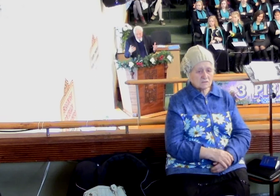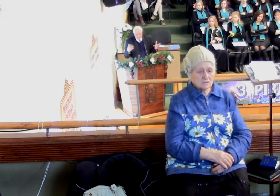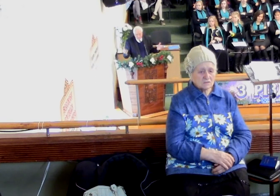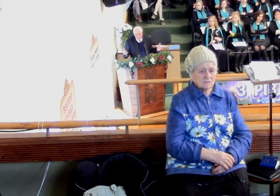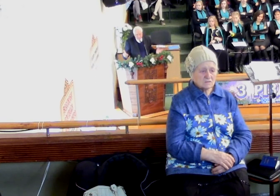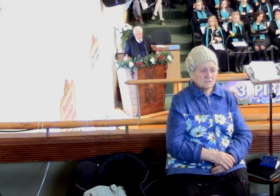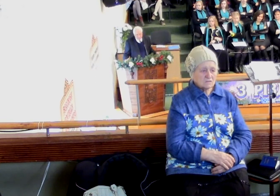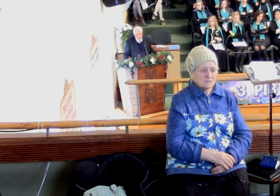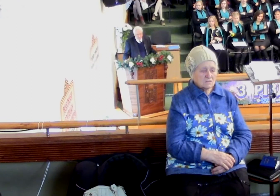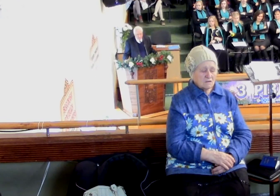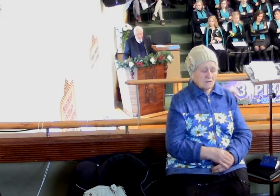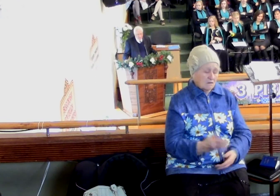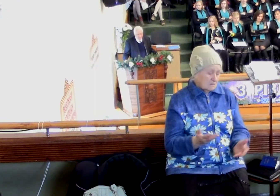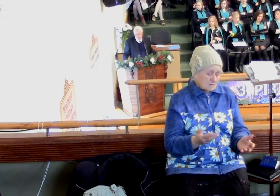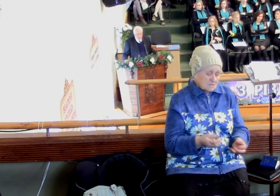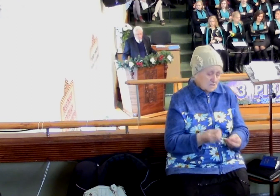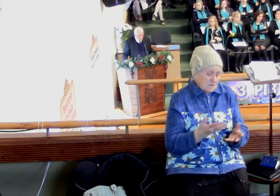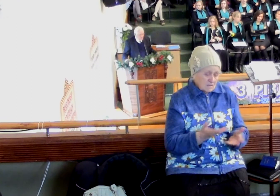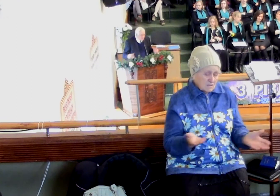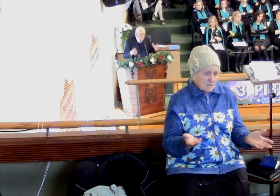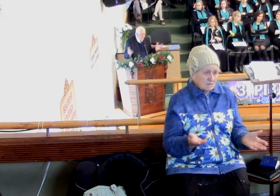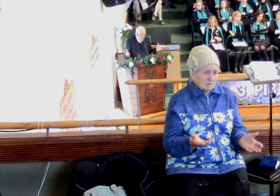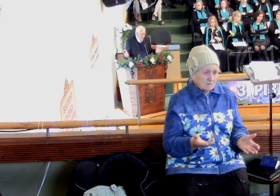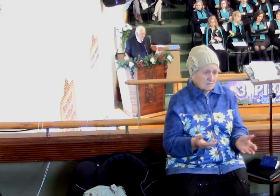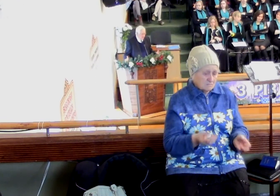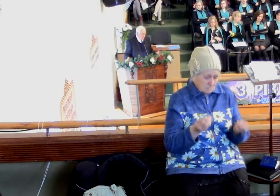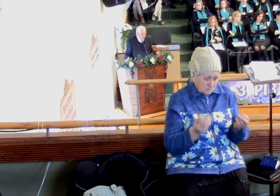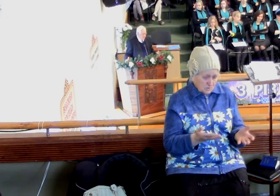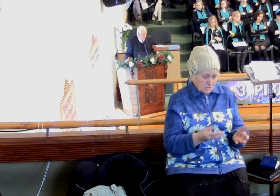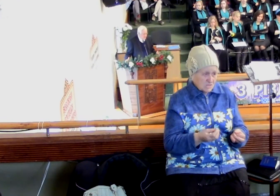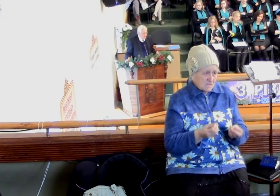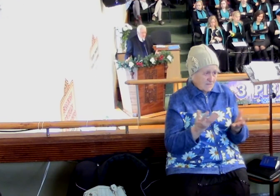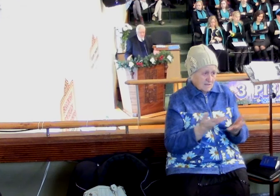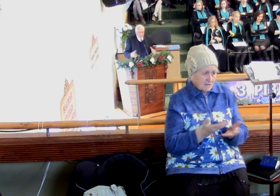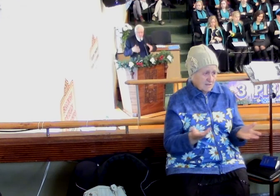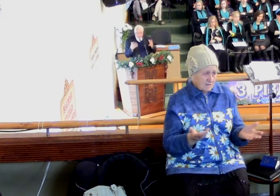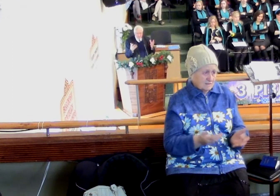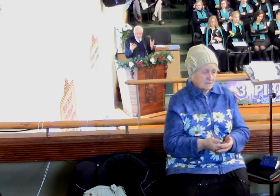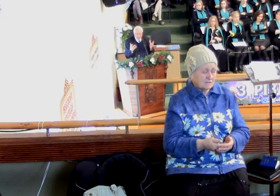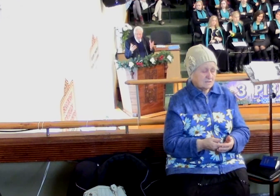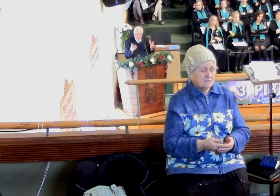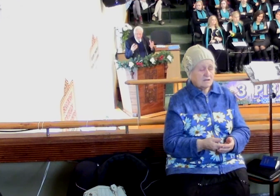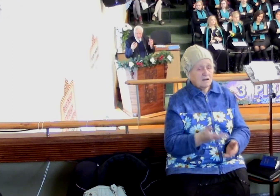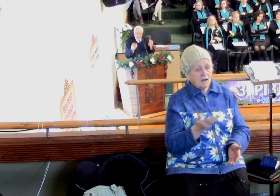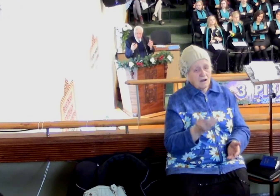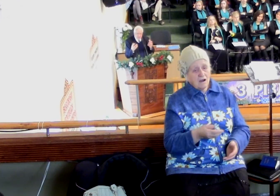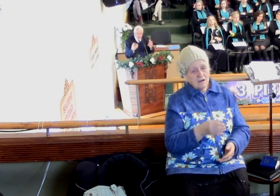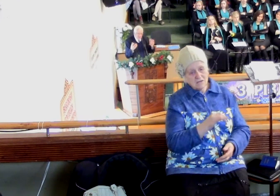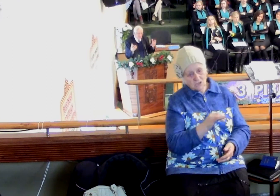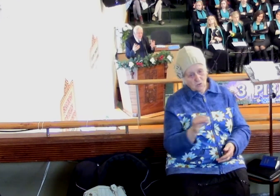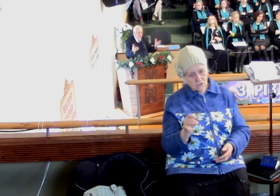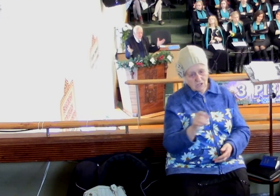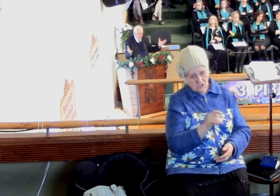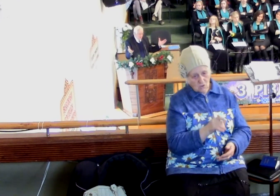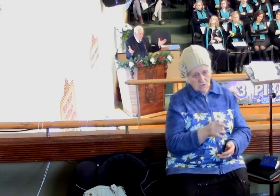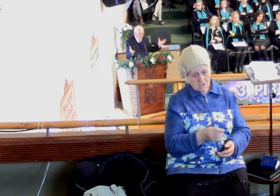Тьма – это отсутствие света. Просто нет света. Если Христос – свет, то там, где нет